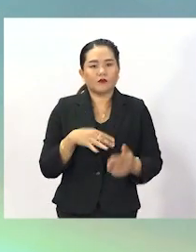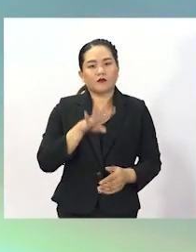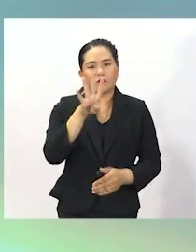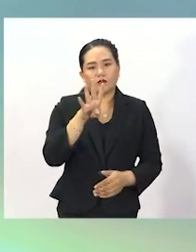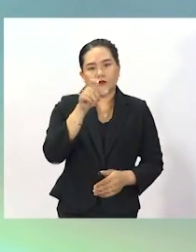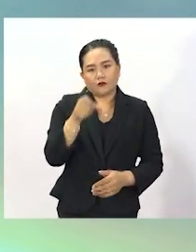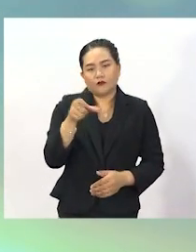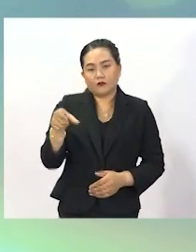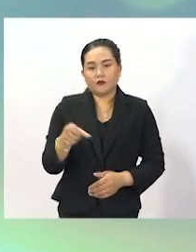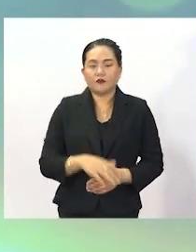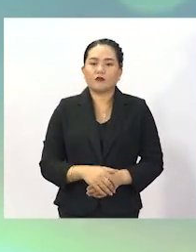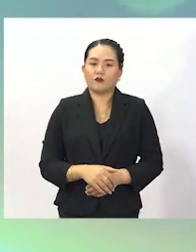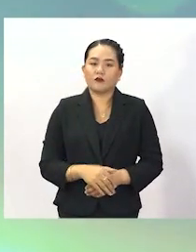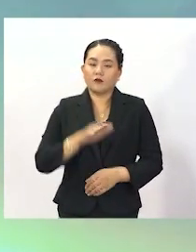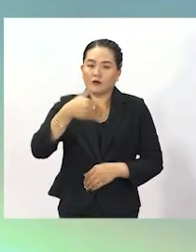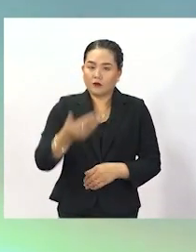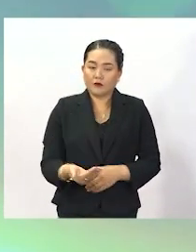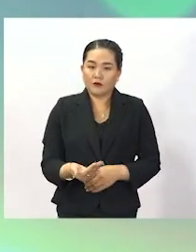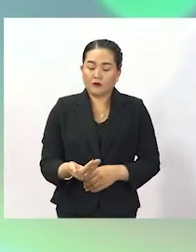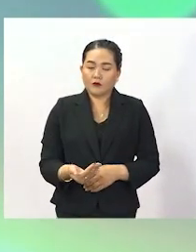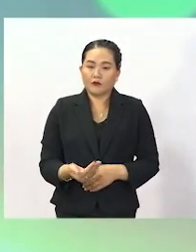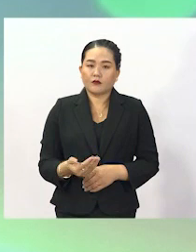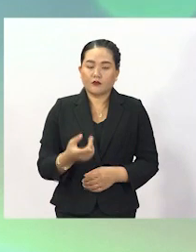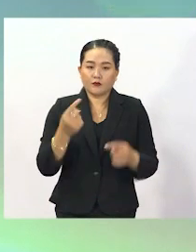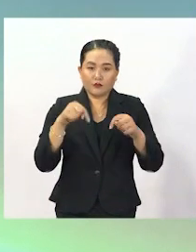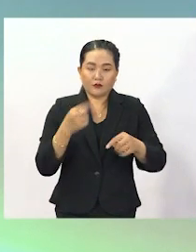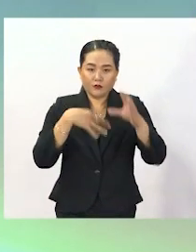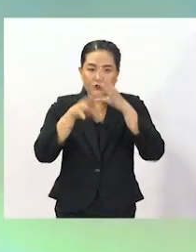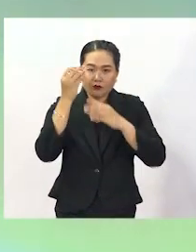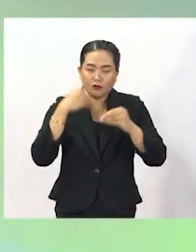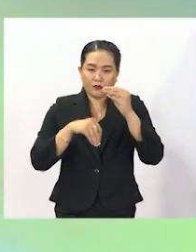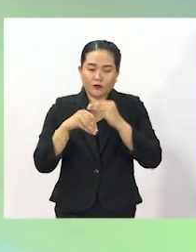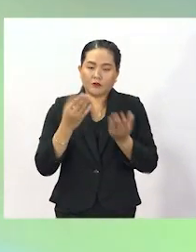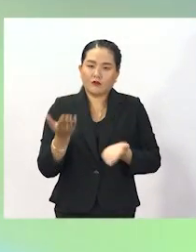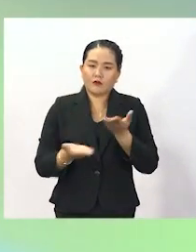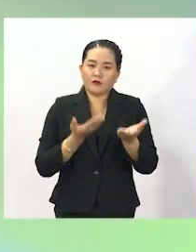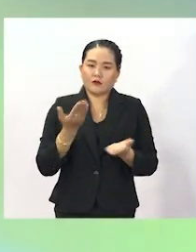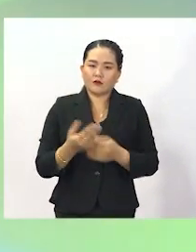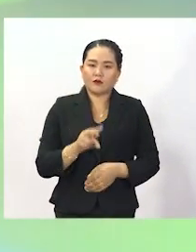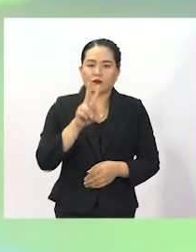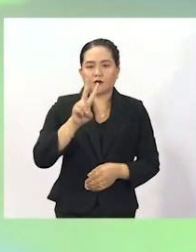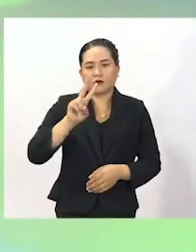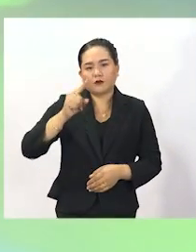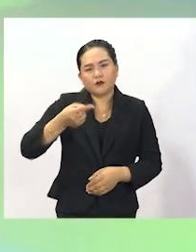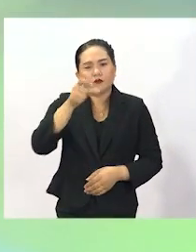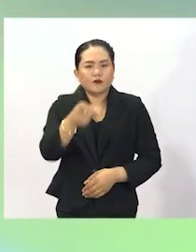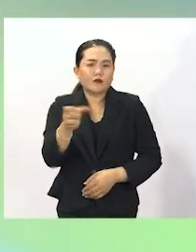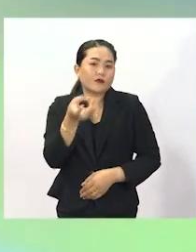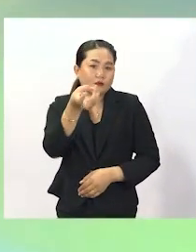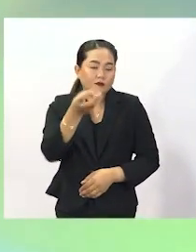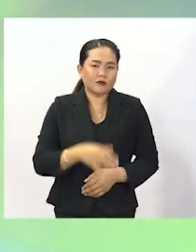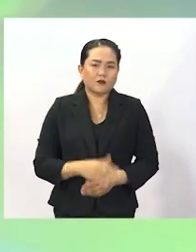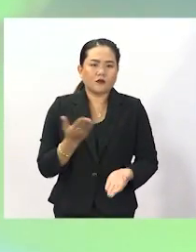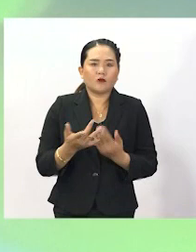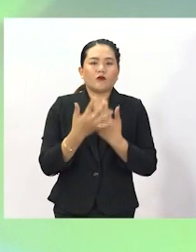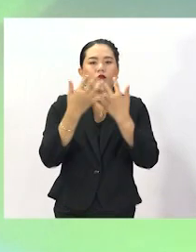អ្នកឯណោះហើយសប្តាហ៍ថ្ងៃនេះអ្នកដែលបានមករៀនហ្នឹងគឺមានប្រហែលជា 2,000 អ្នកឯប៉ុណ្ណឹងឯងអញ្ចឹងនៅ